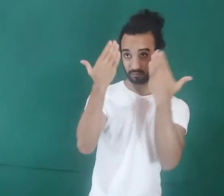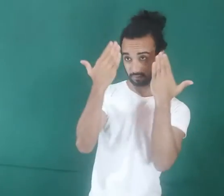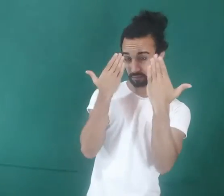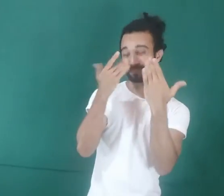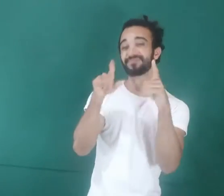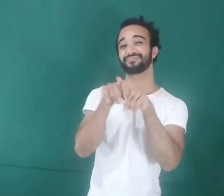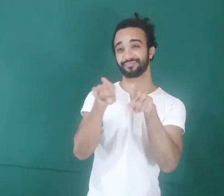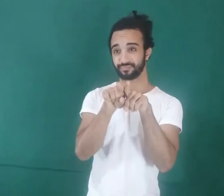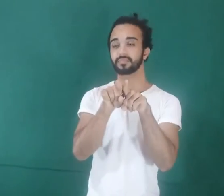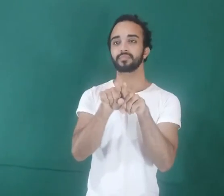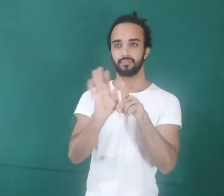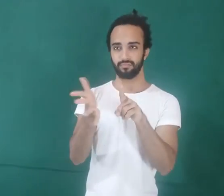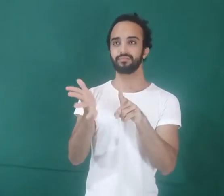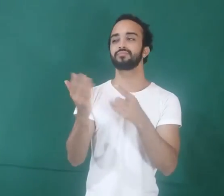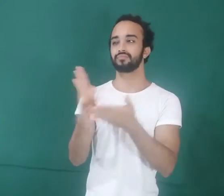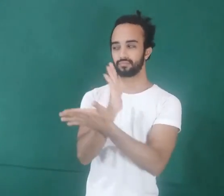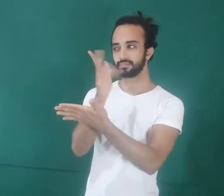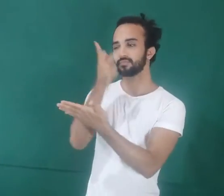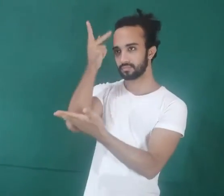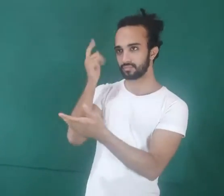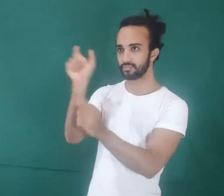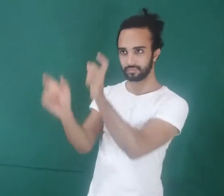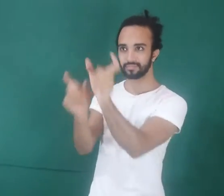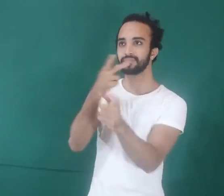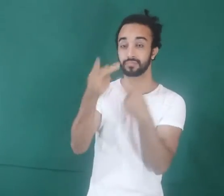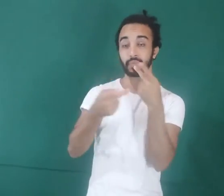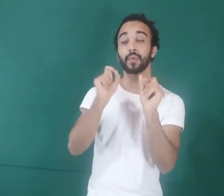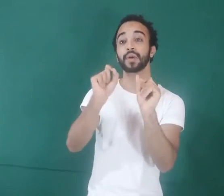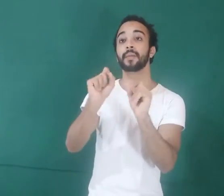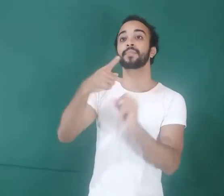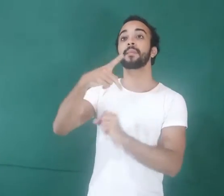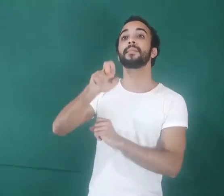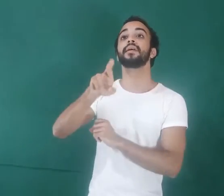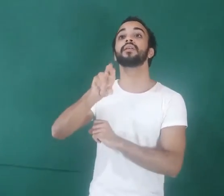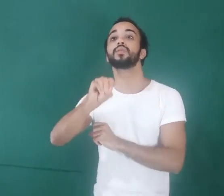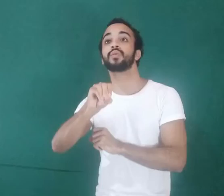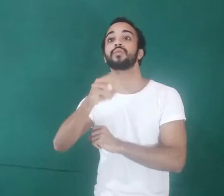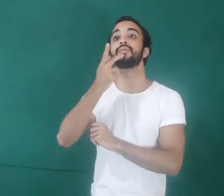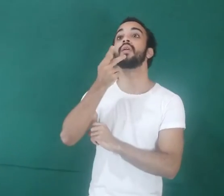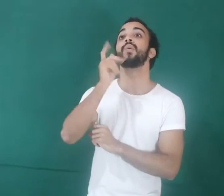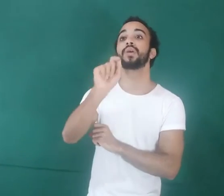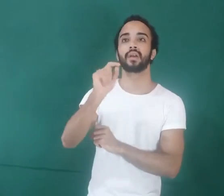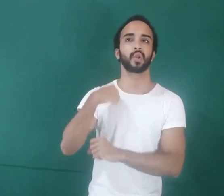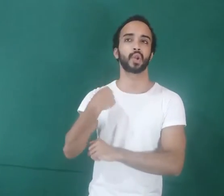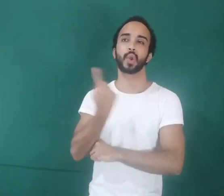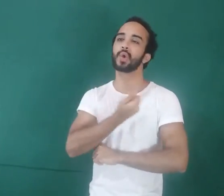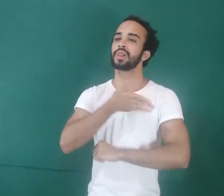muito interessante que a gente teve conversas com o Pedro Wagner aqui, e Pedro Wagner falou, a gente não gosta de estar no Instagram, a